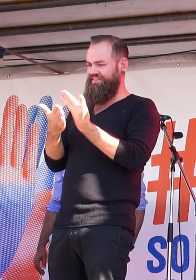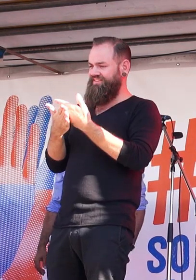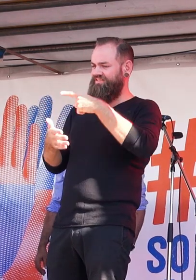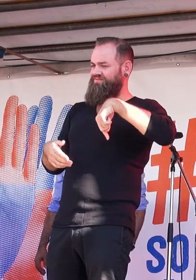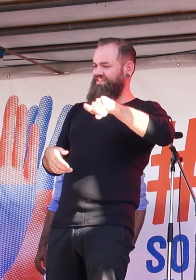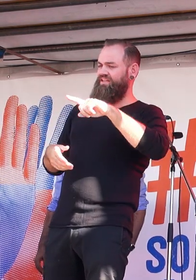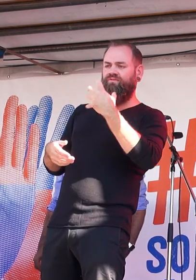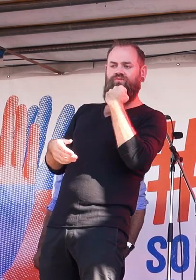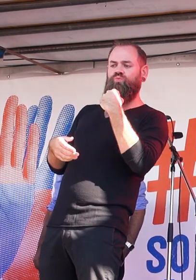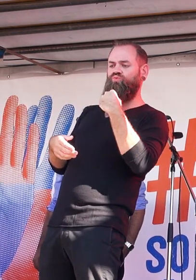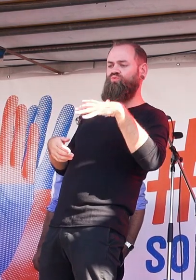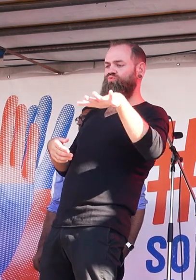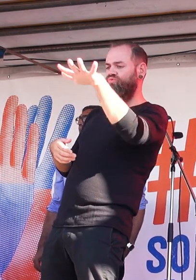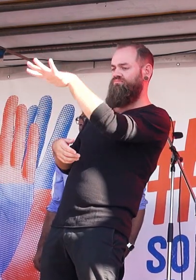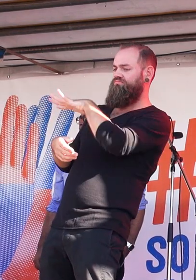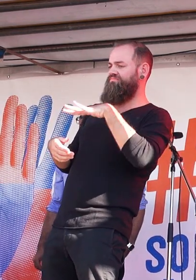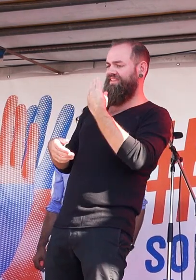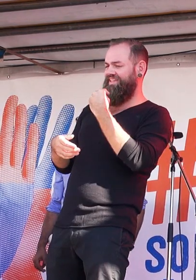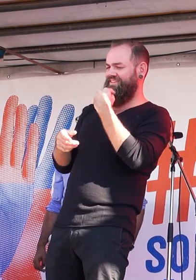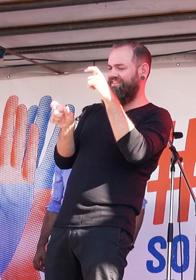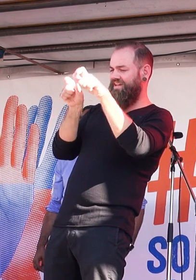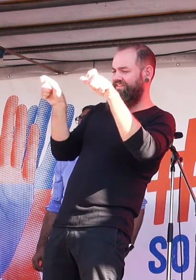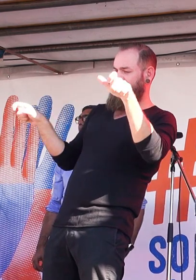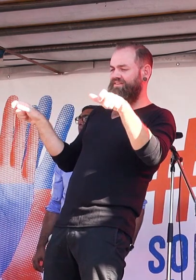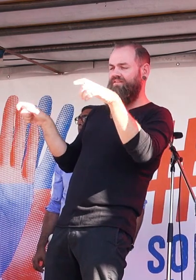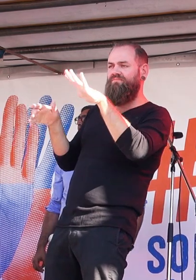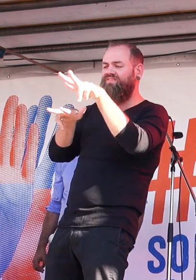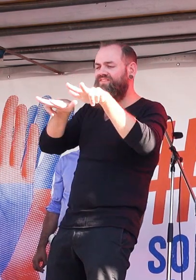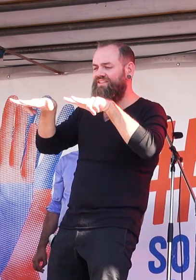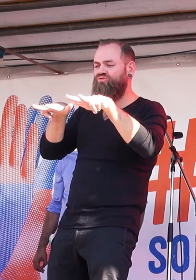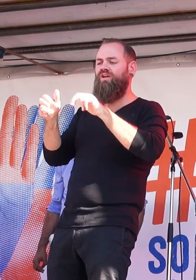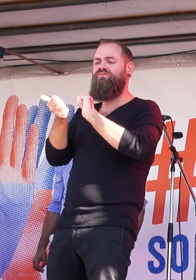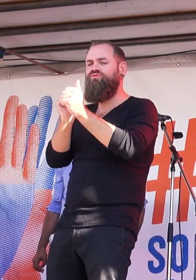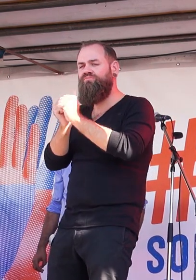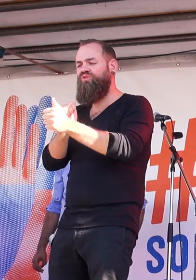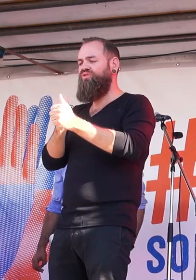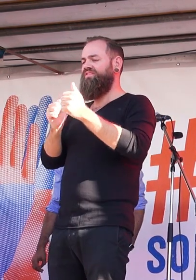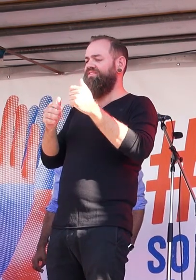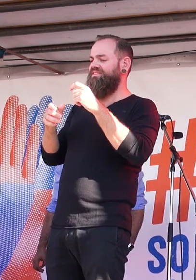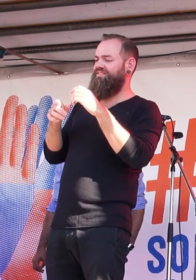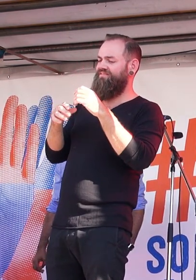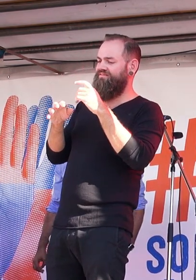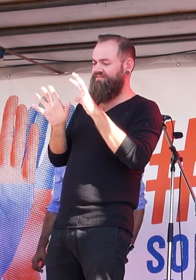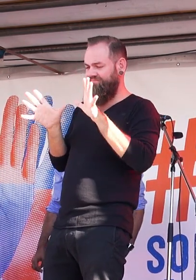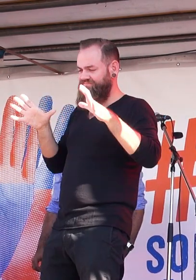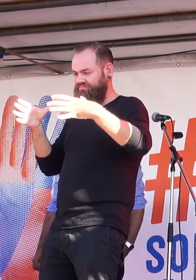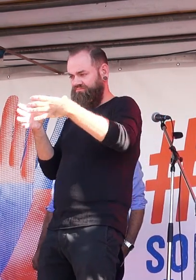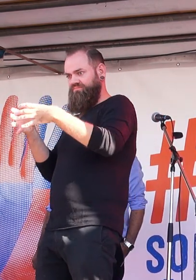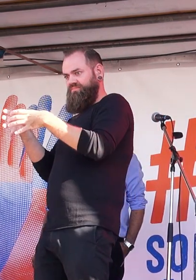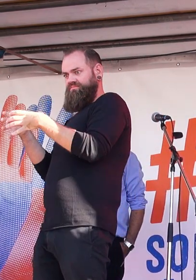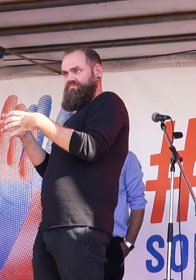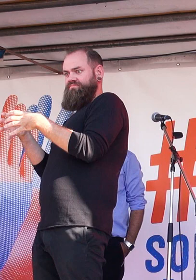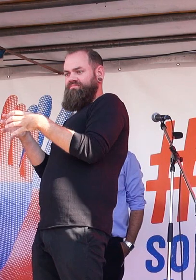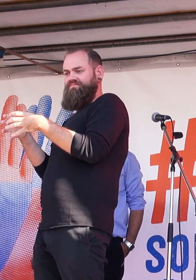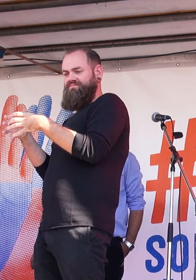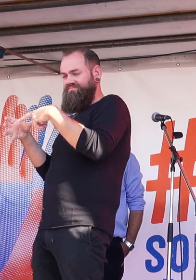seinem Kulturleben und zu seinen Sportlern beendet. Sie wollen Israel zum Ghetto machen. Wir müssen uns fragen, wie gehen wir damit